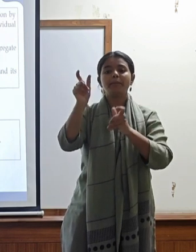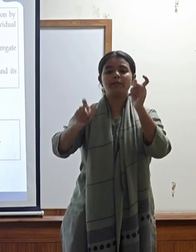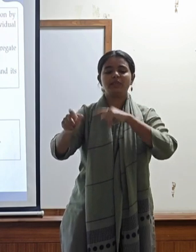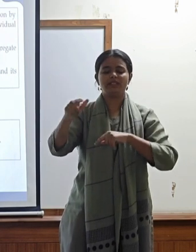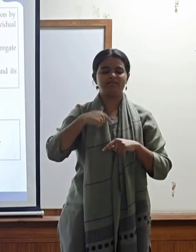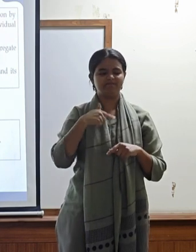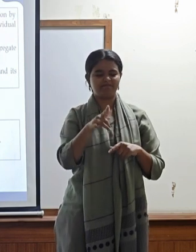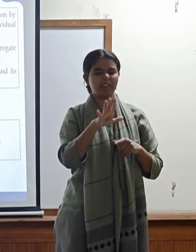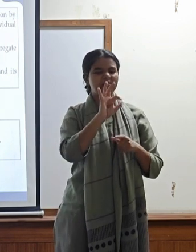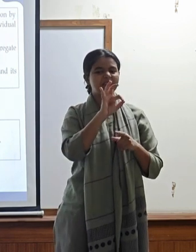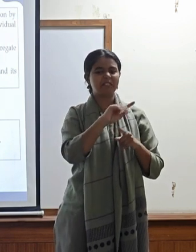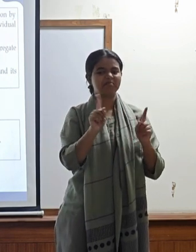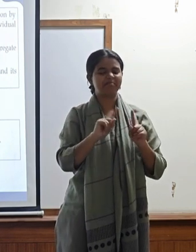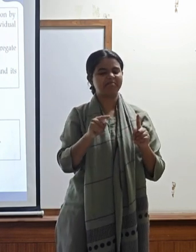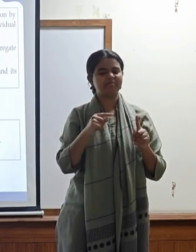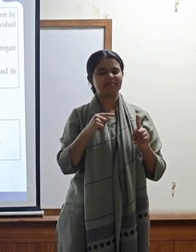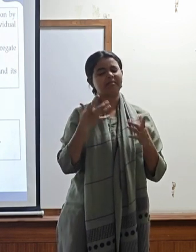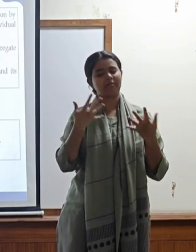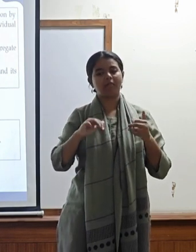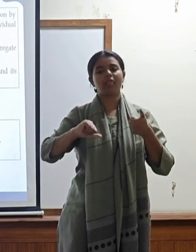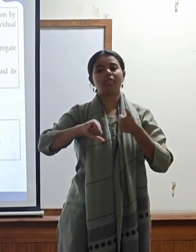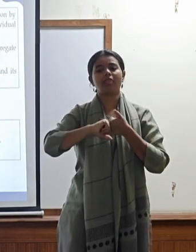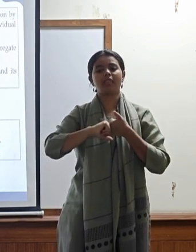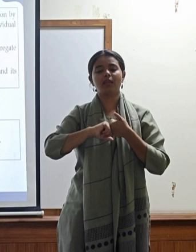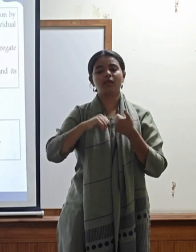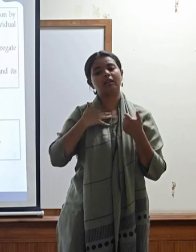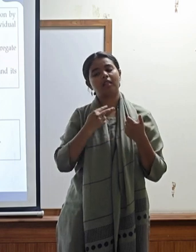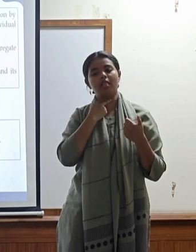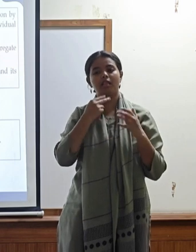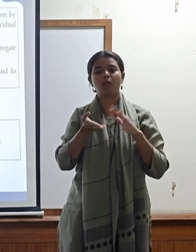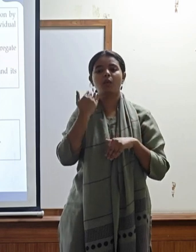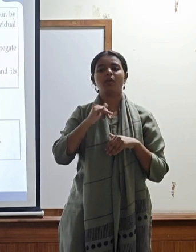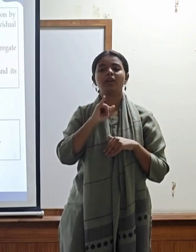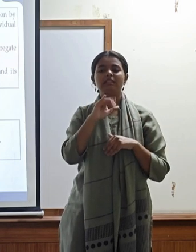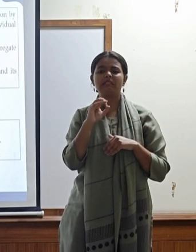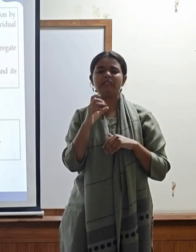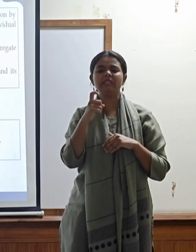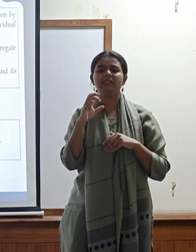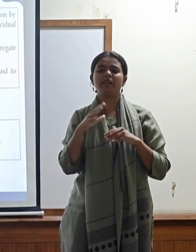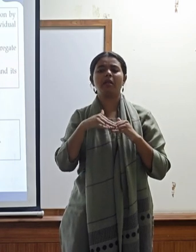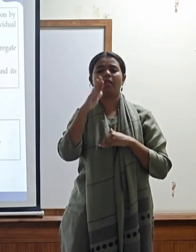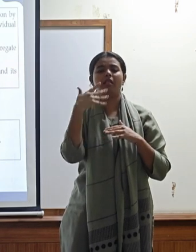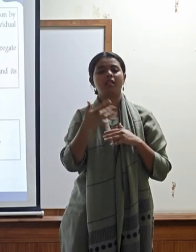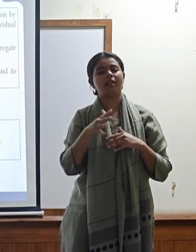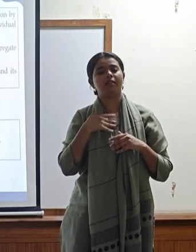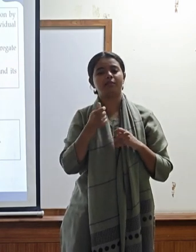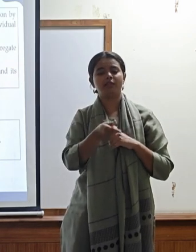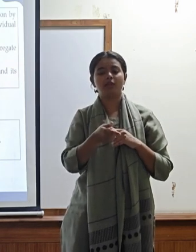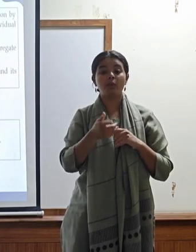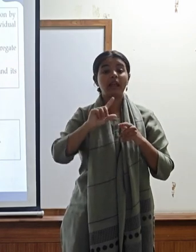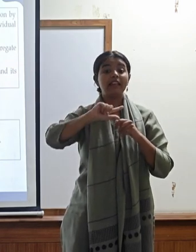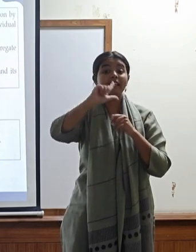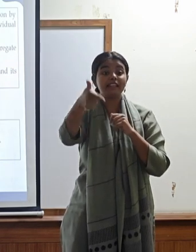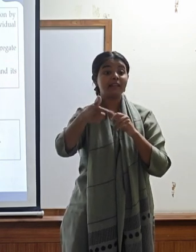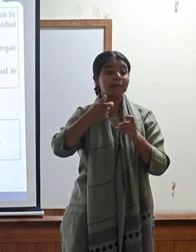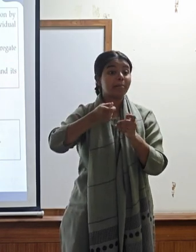प्रेफर करते हैं ताकि उन्हें ज़्यादा रिटर्न मिले, तो वो मैक्सिमम एक्सपोजर अपना 50% इक्विटी में डाल